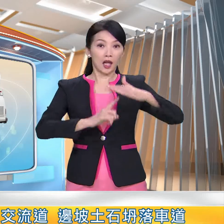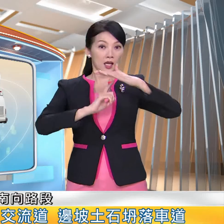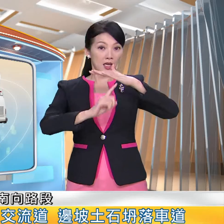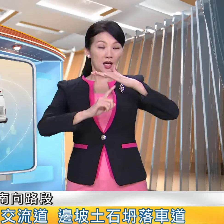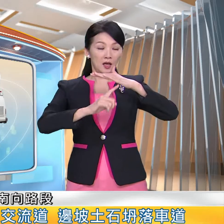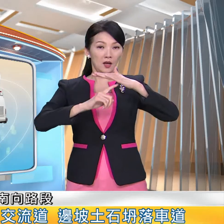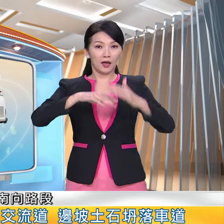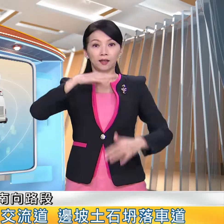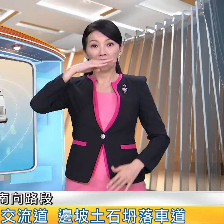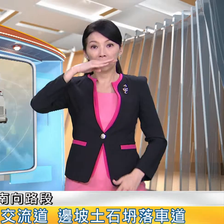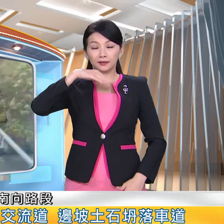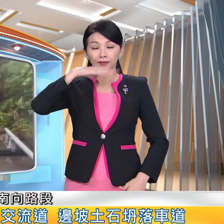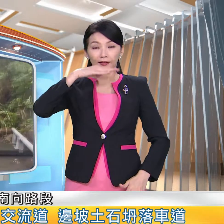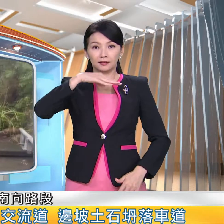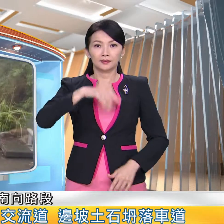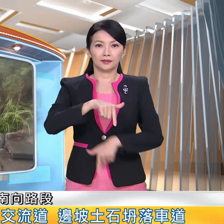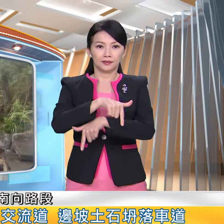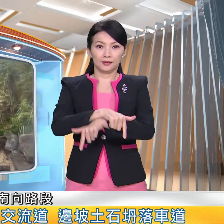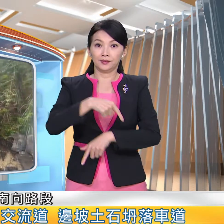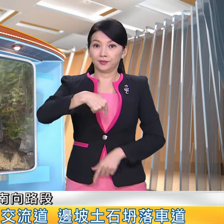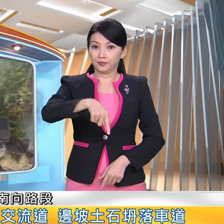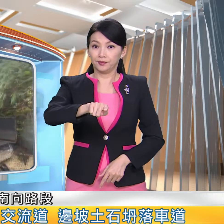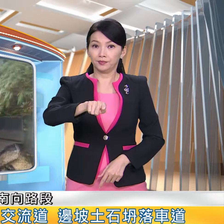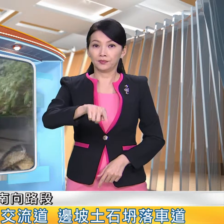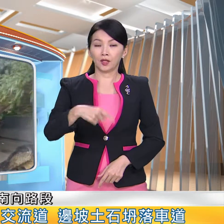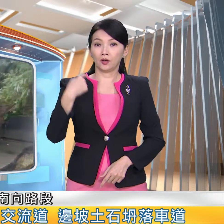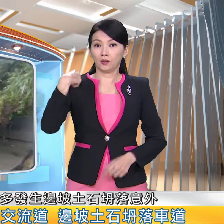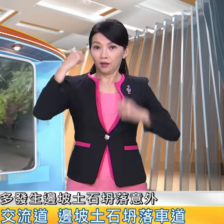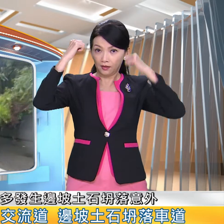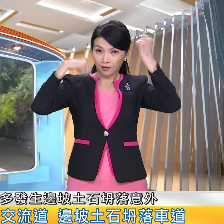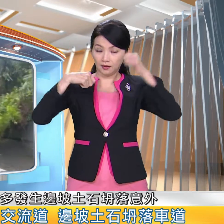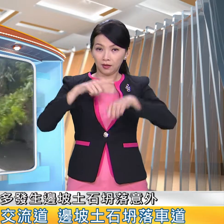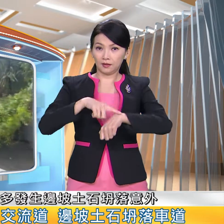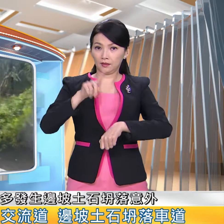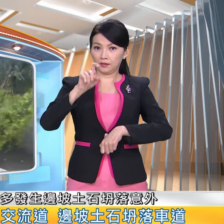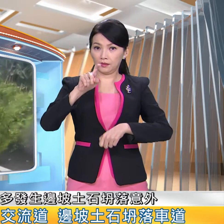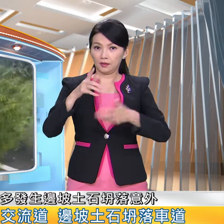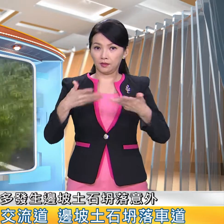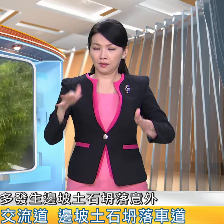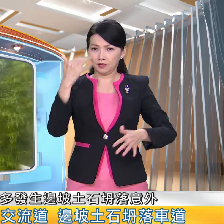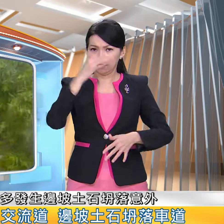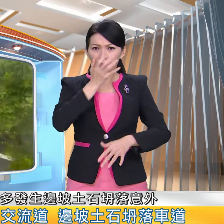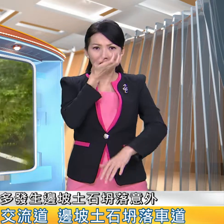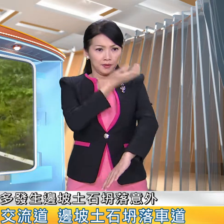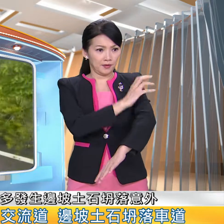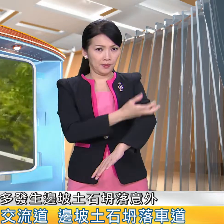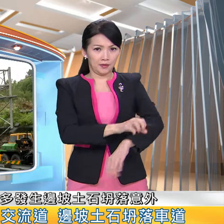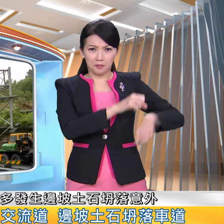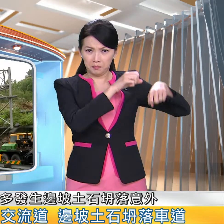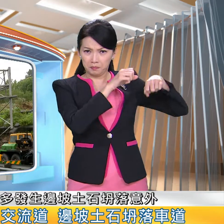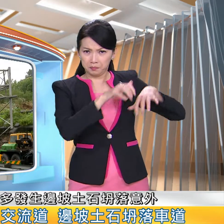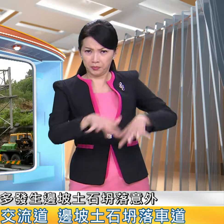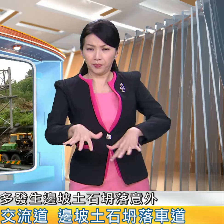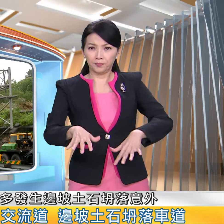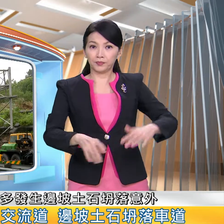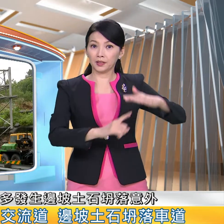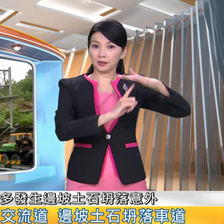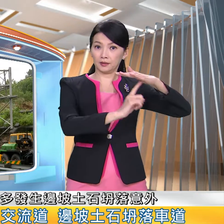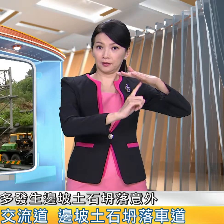国道一号汐止南向路段，昨天上午11点多发生边坡土石坍落